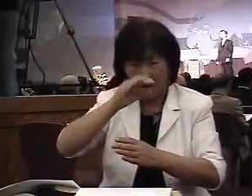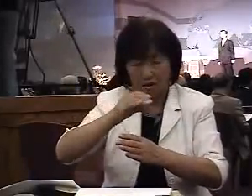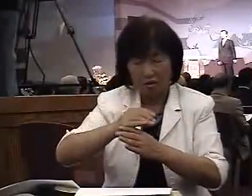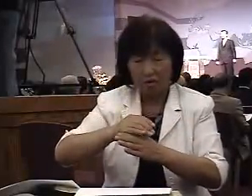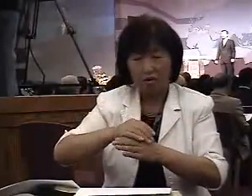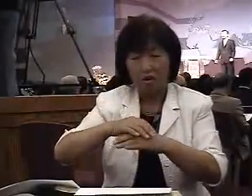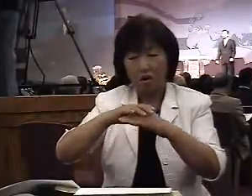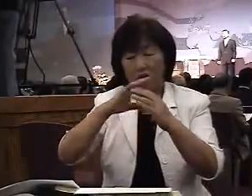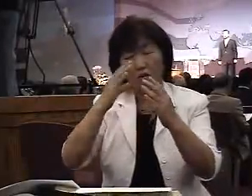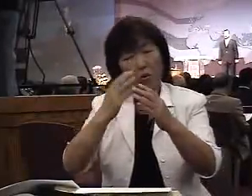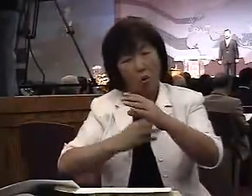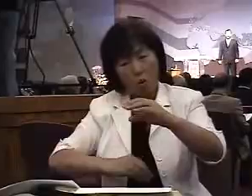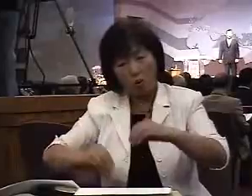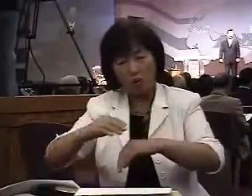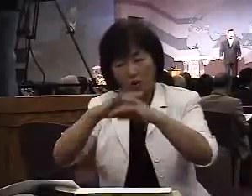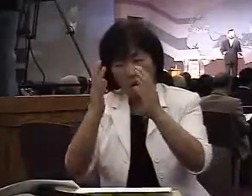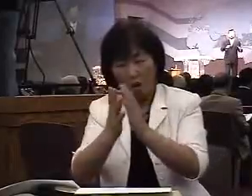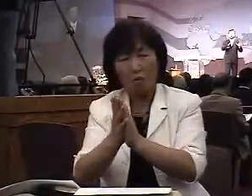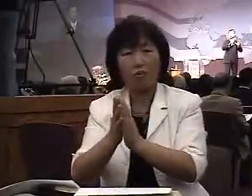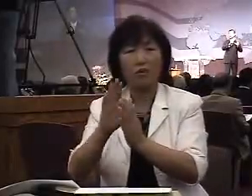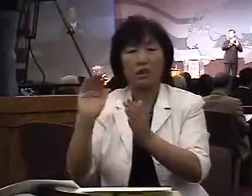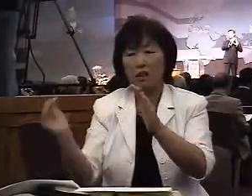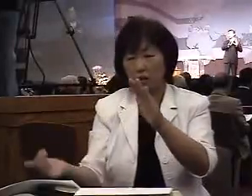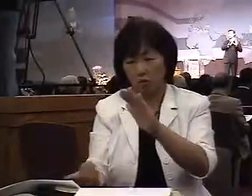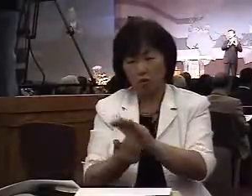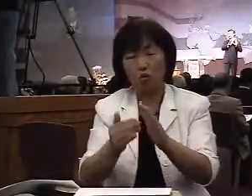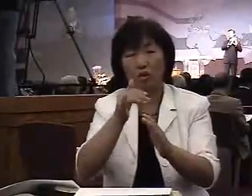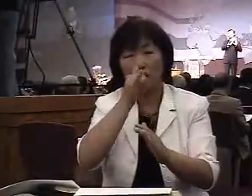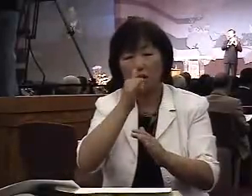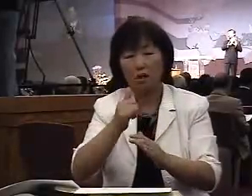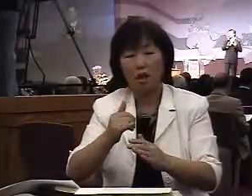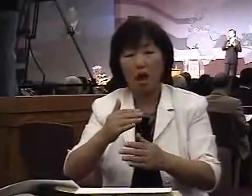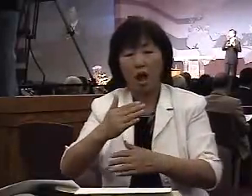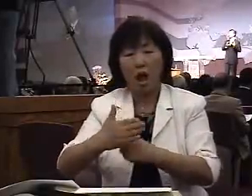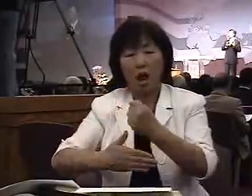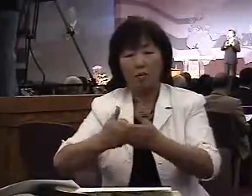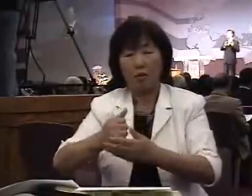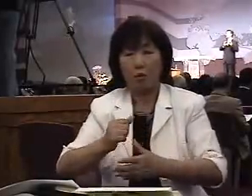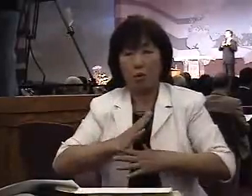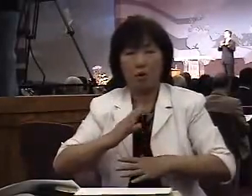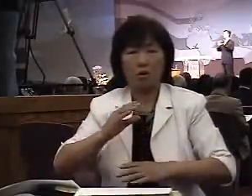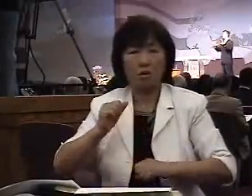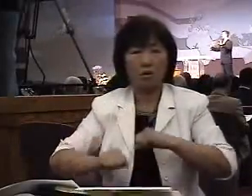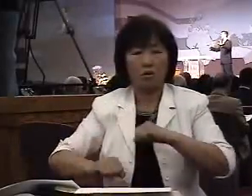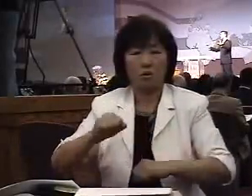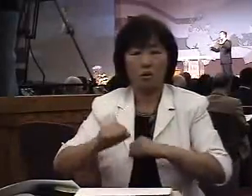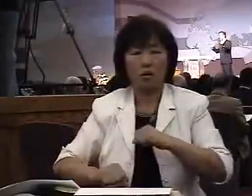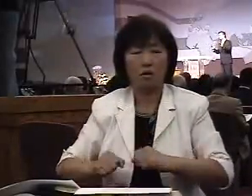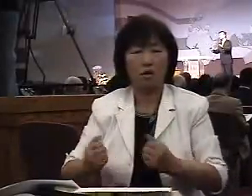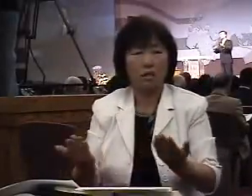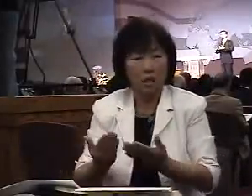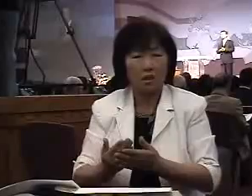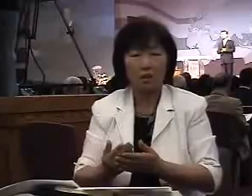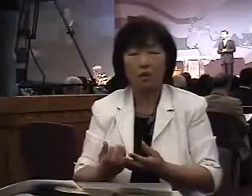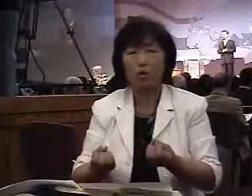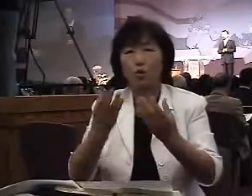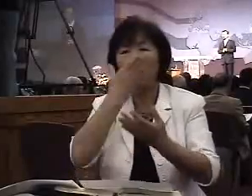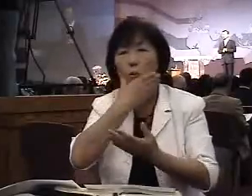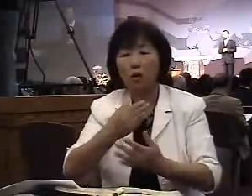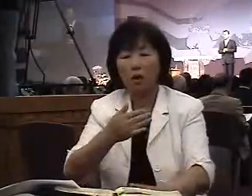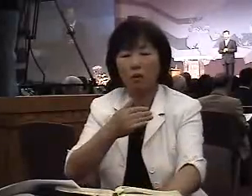하였을 때 하나님께서 놀라운 역사로 우리 기대 이상으로 사역들을 축복하시고 기름